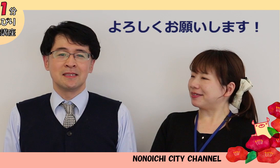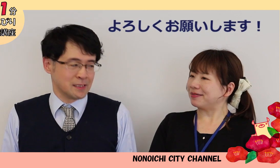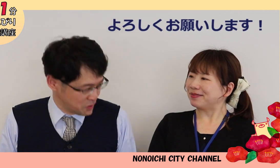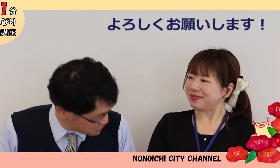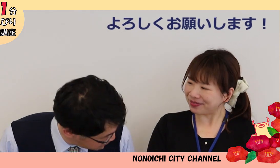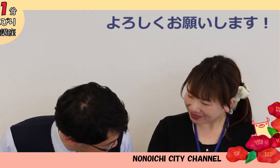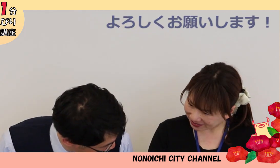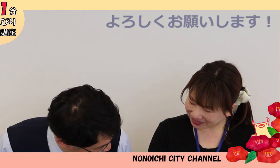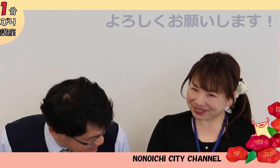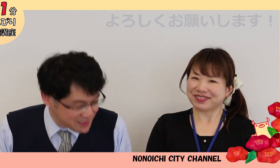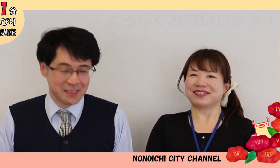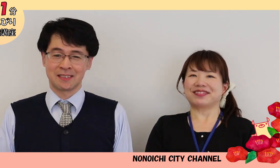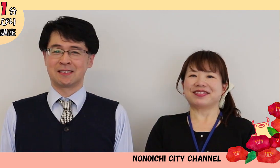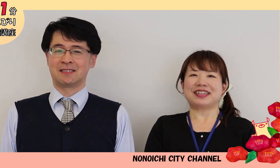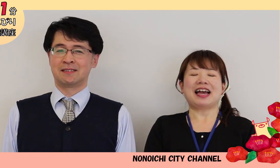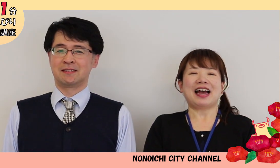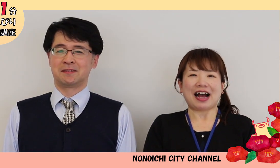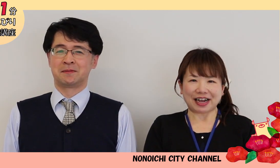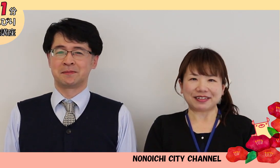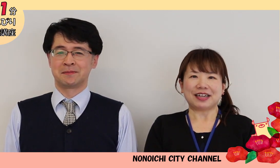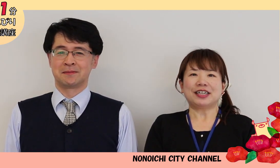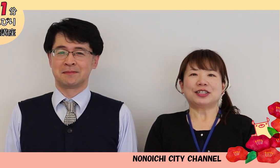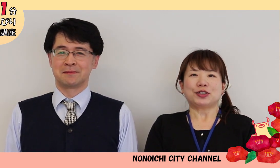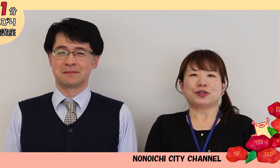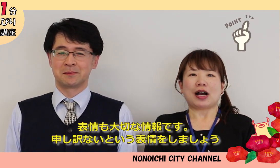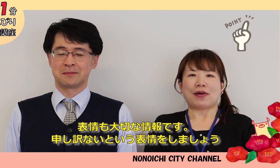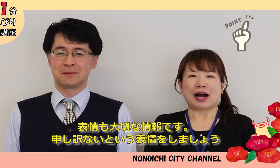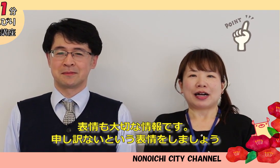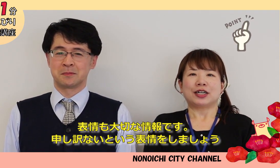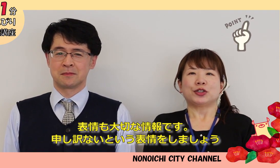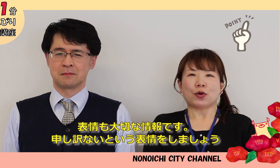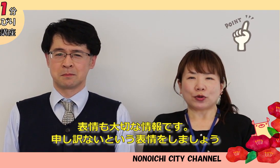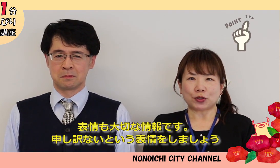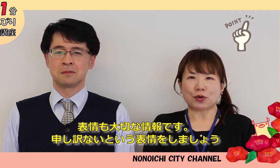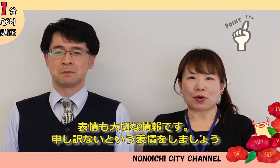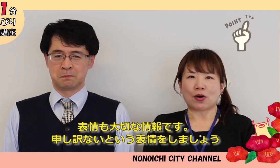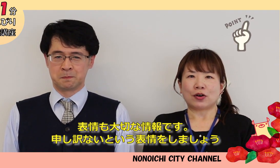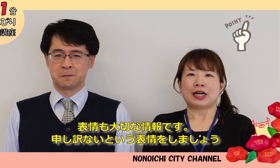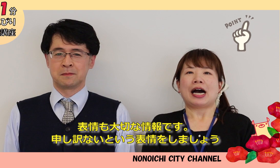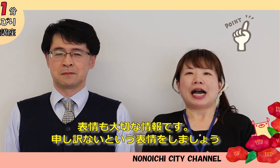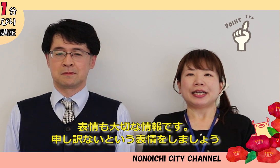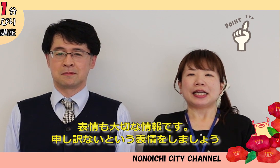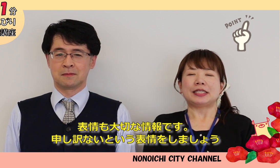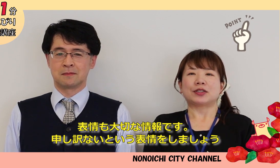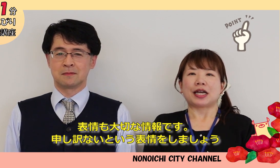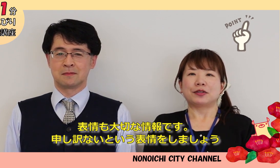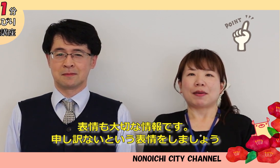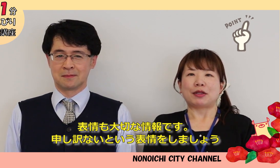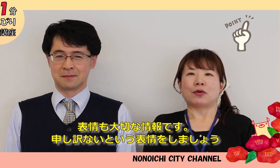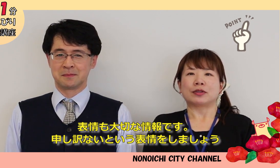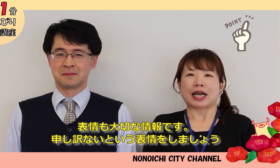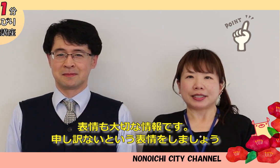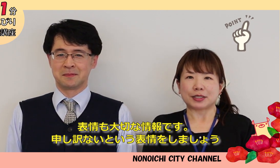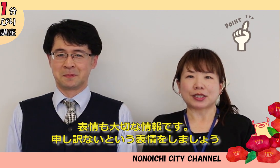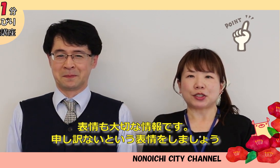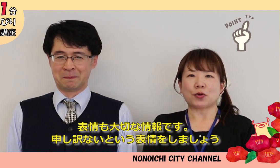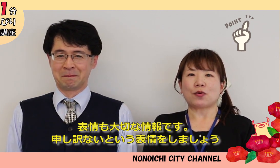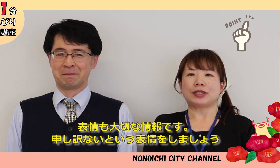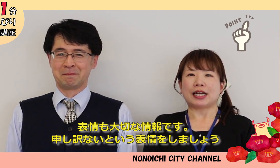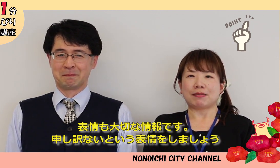よろしくお願いします。 はい、手話は表情も相手に伝えるための大切な情報になります